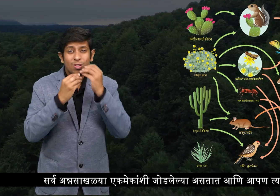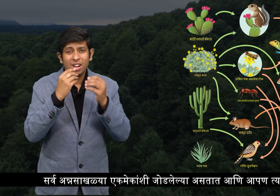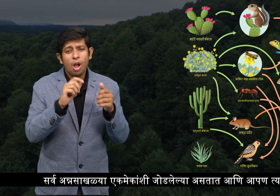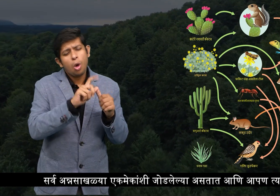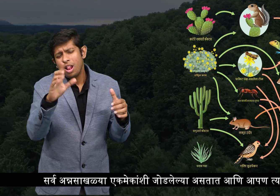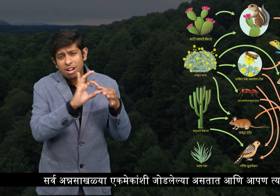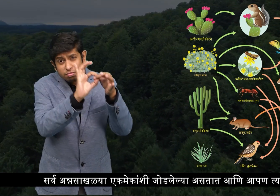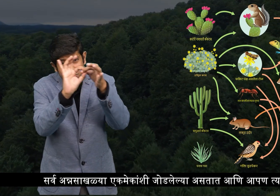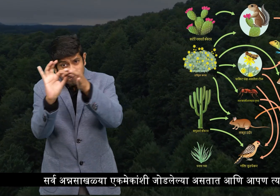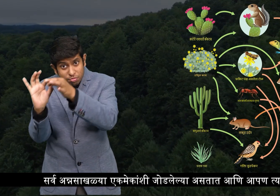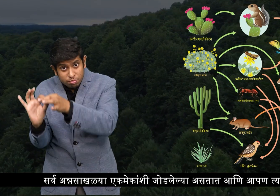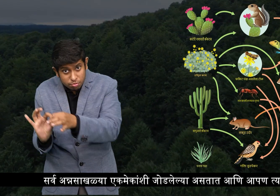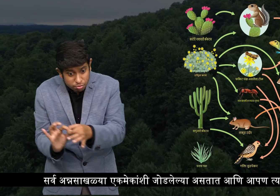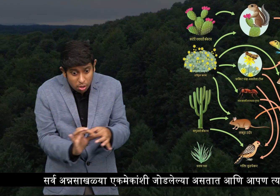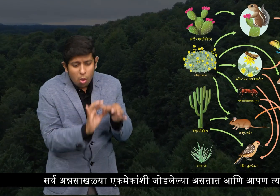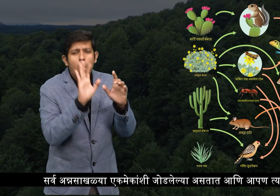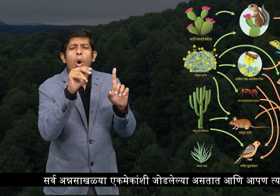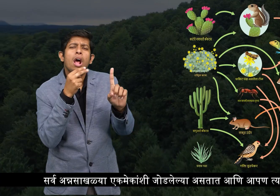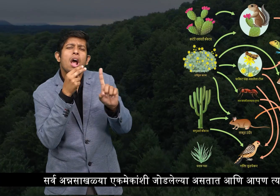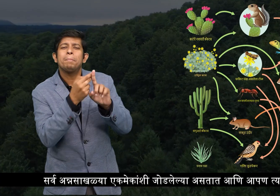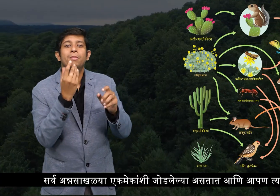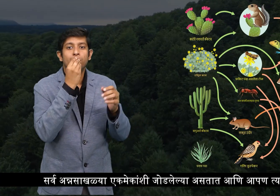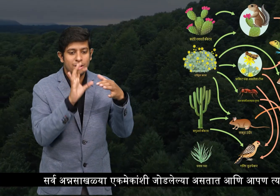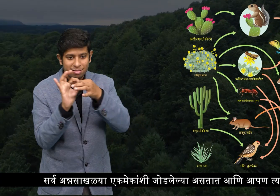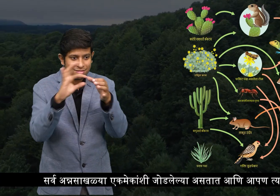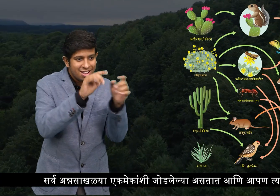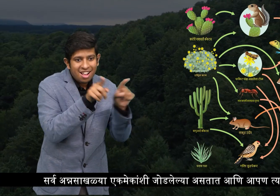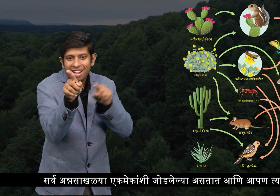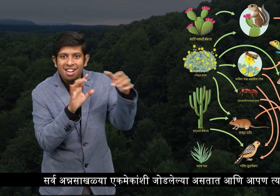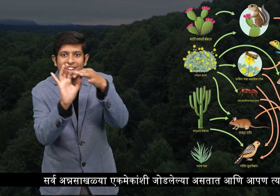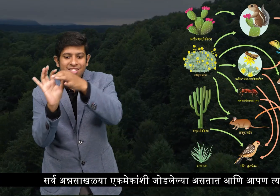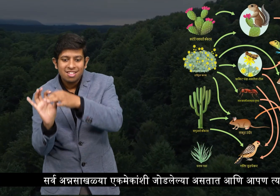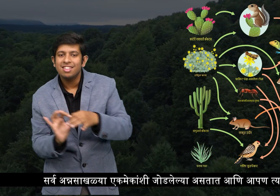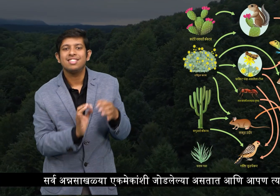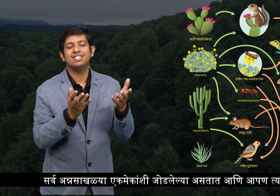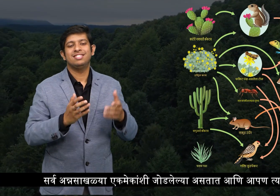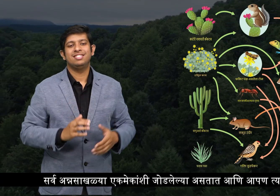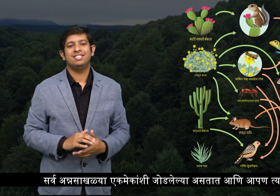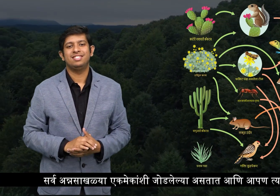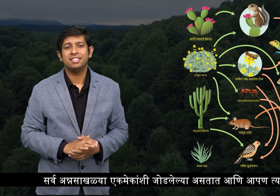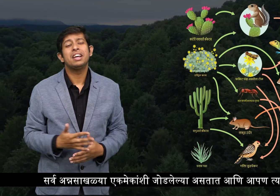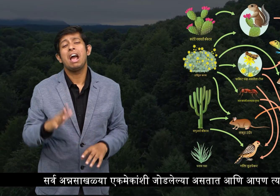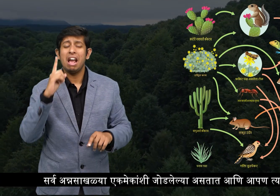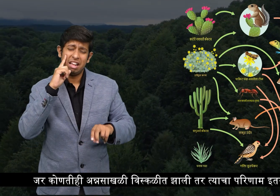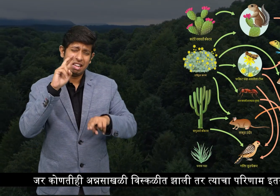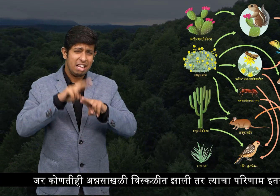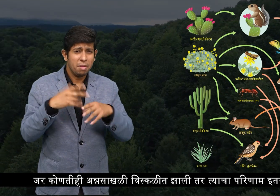सर्व अन्नसाखळ्या एकमेकांशी जोडलेल्या असतात आणि आपण त्यांना अन्नजाळे म्हणतो. जर